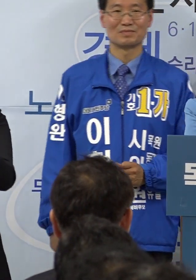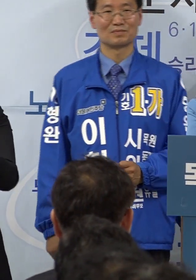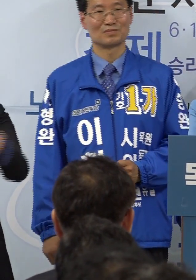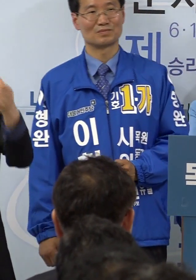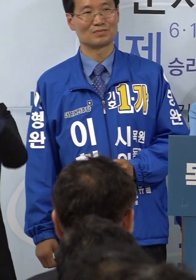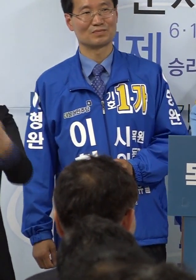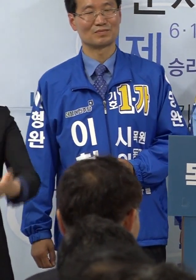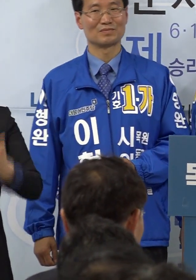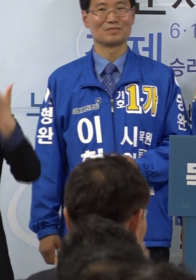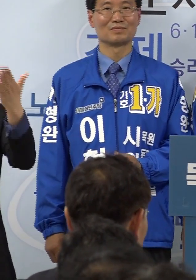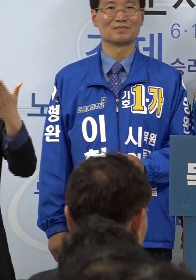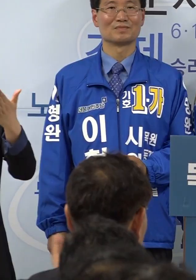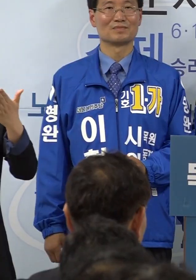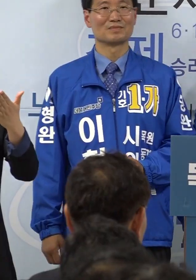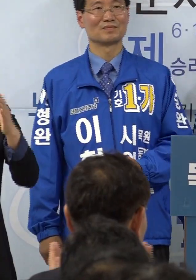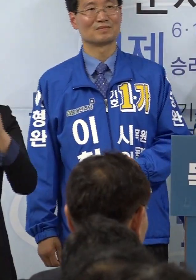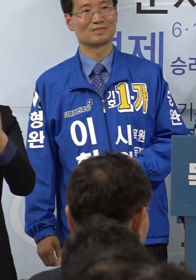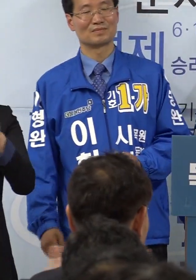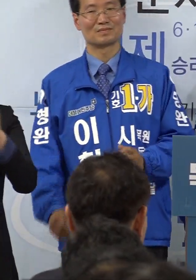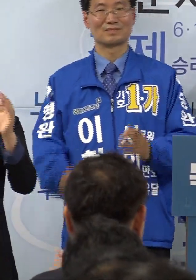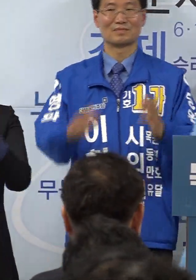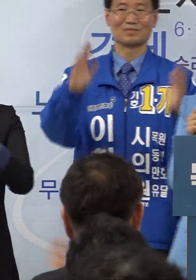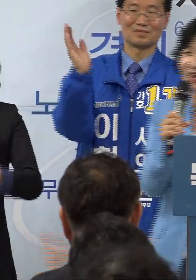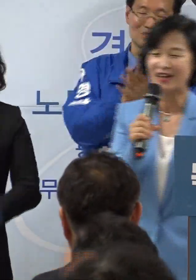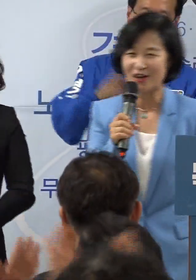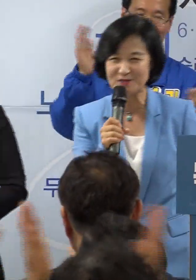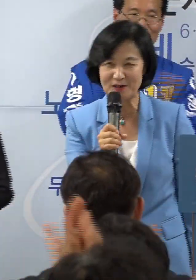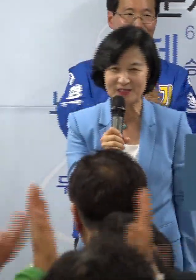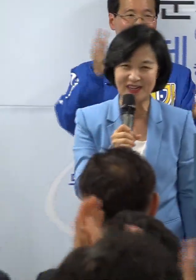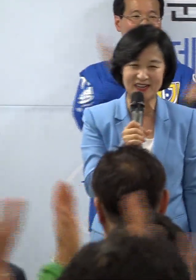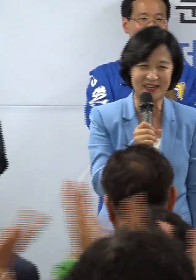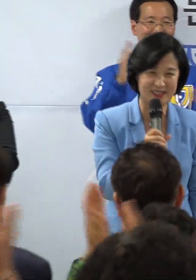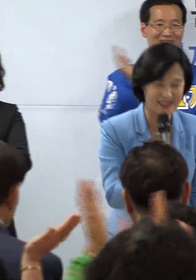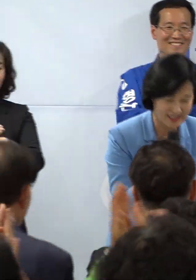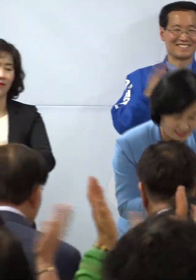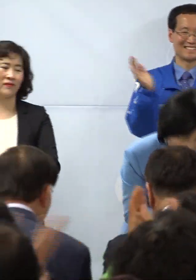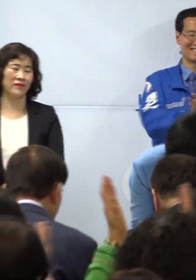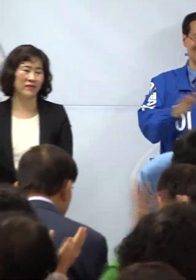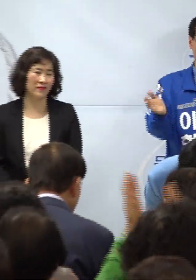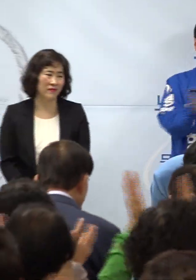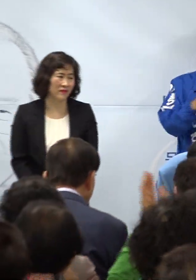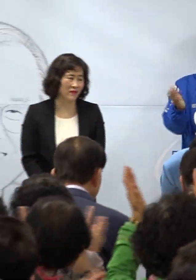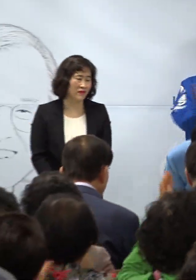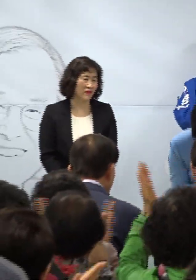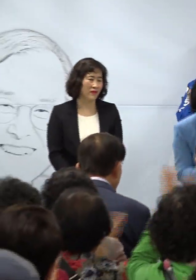뒷받침하겠다 약속드리고 제 말씀을 마치도록 하겠습니다. 감사합니다.